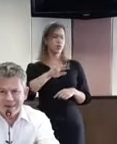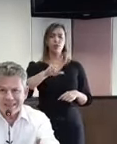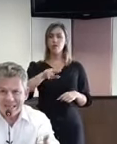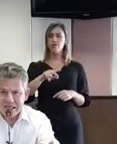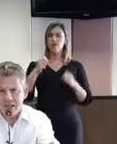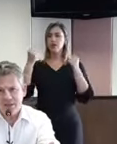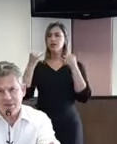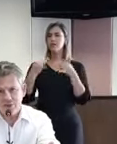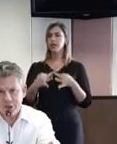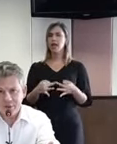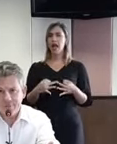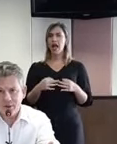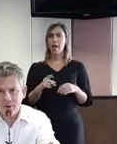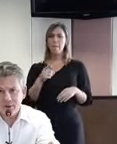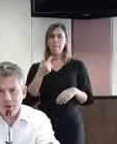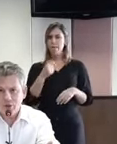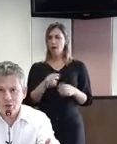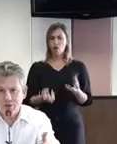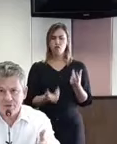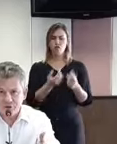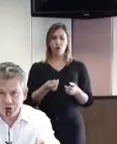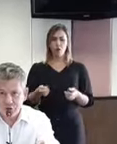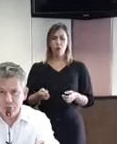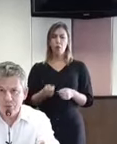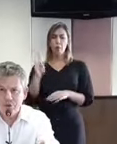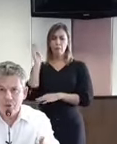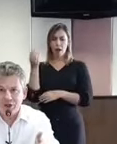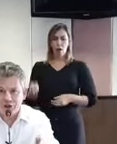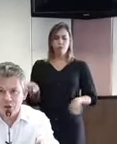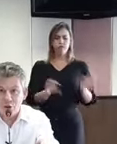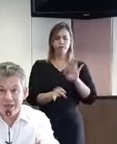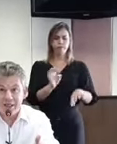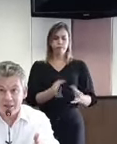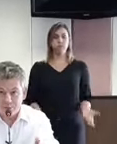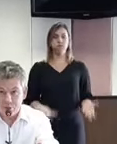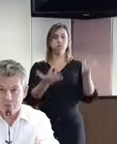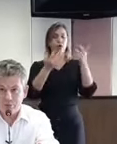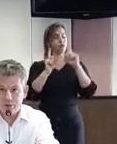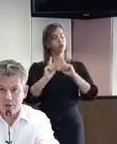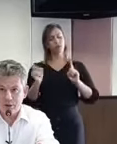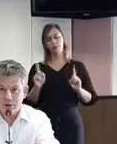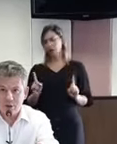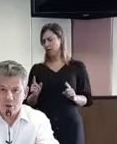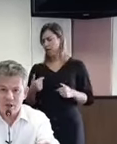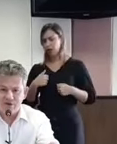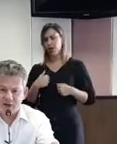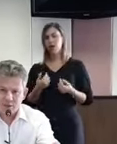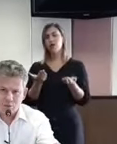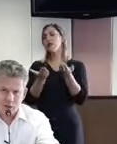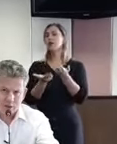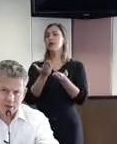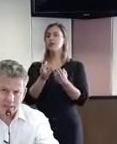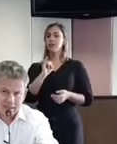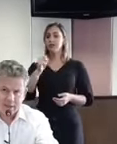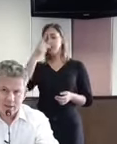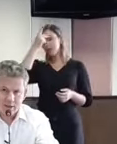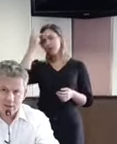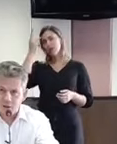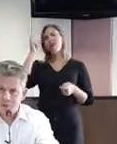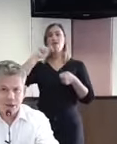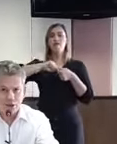colocar mais lenha nessa fogueira. Eu tenho defendido e vou agir com equilíbrio. Se alguém faz alguma coisa